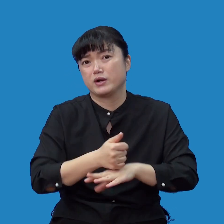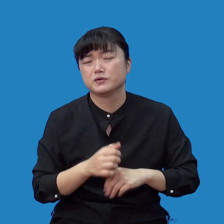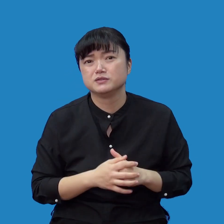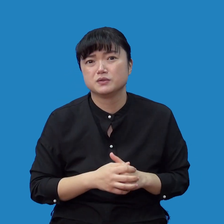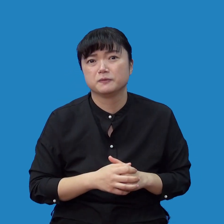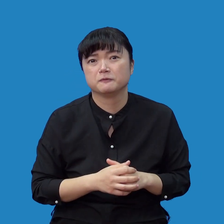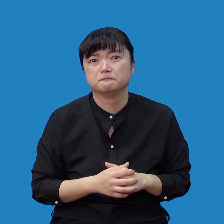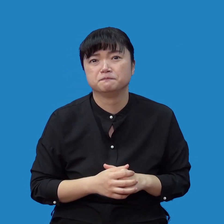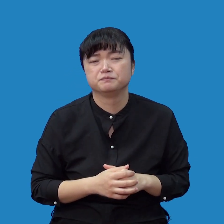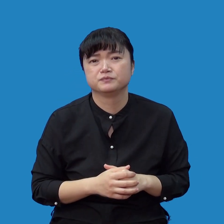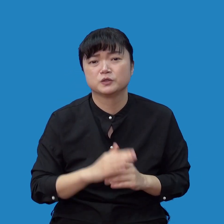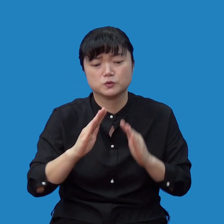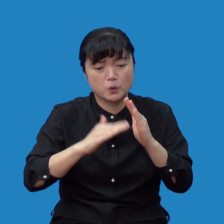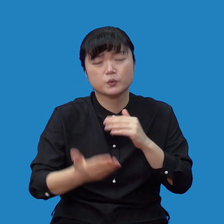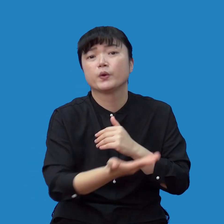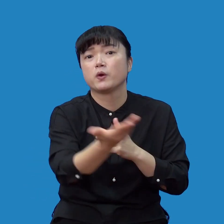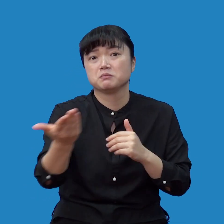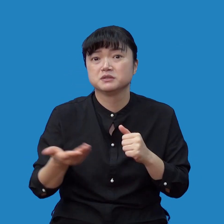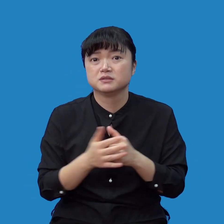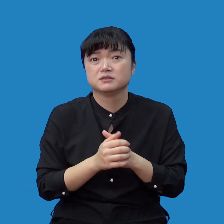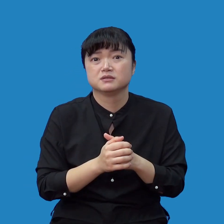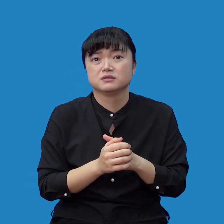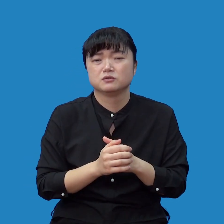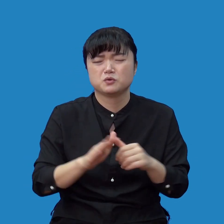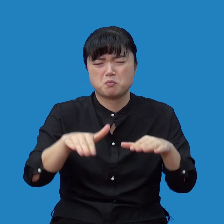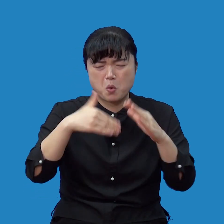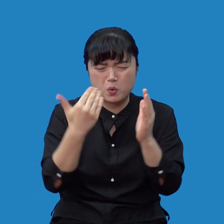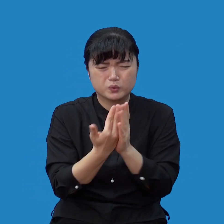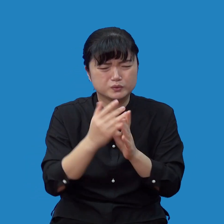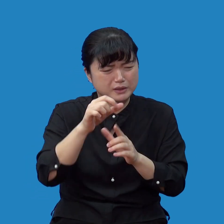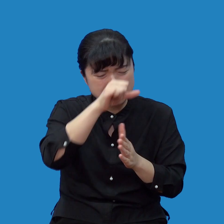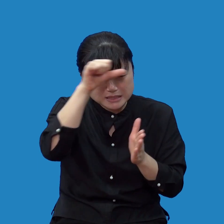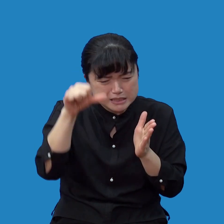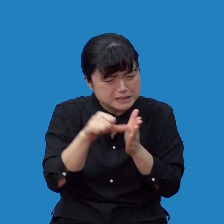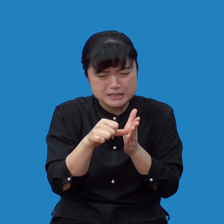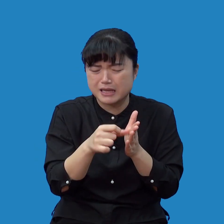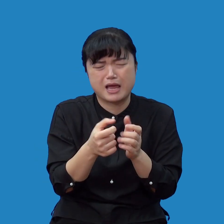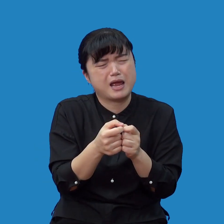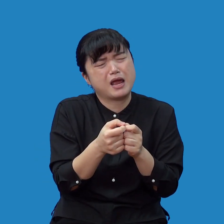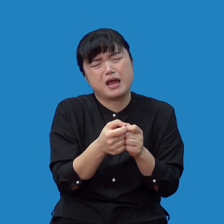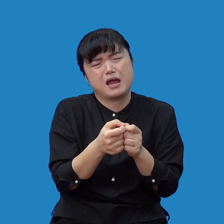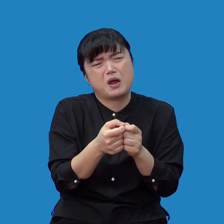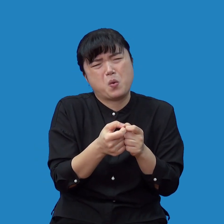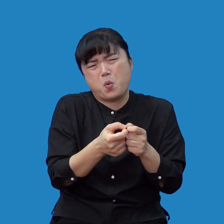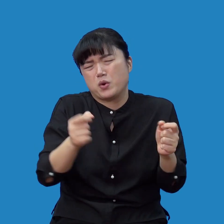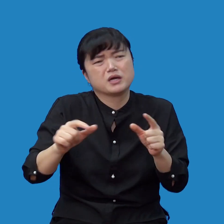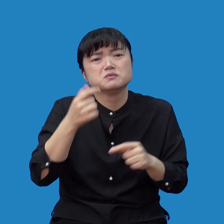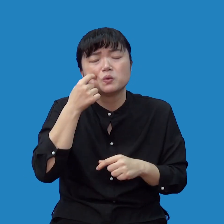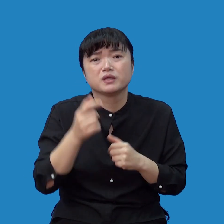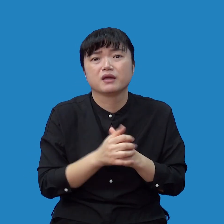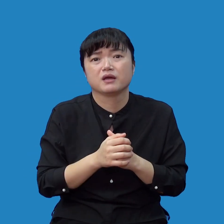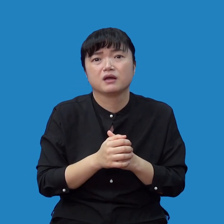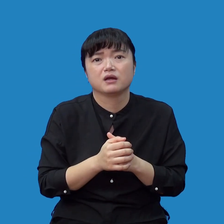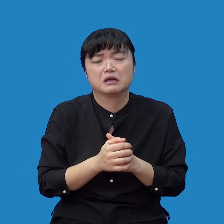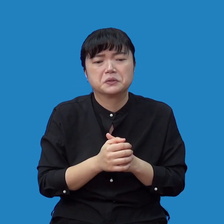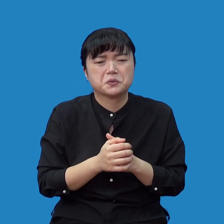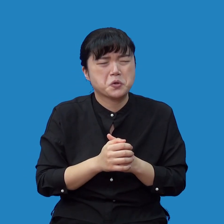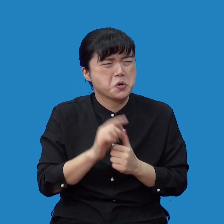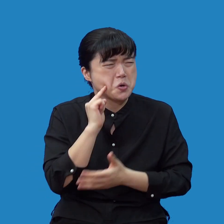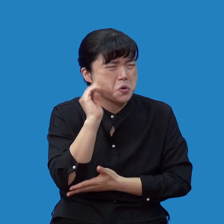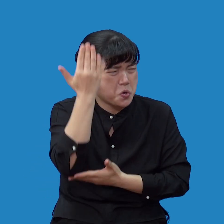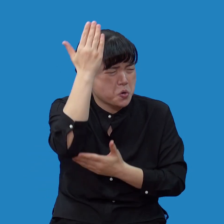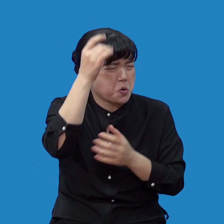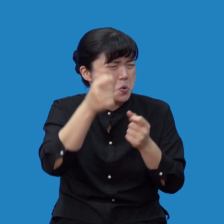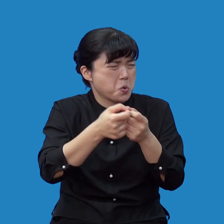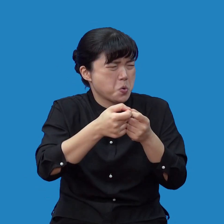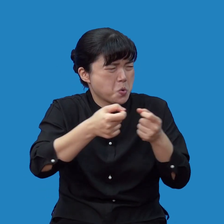성도 여러분, 우리 모두가 다 짧은 인생을 살아갑니다. 이 땅에서 아무리 성공하고 유명세를 떨쳐도 죽고 나면